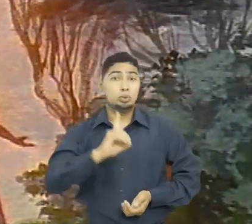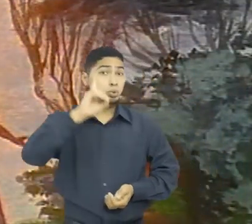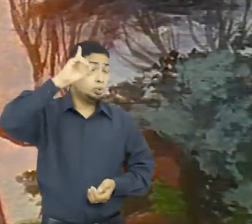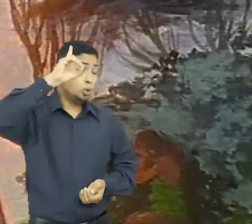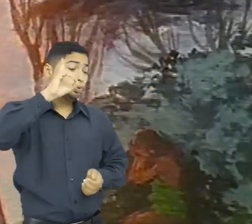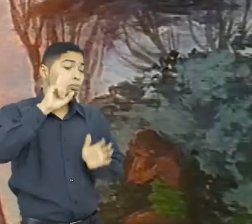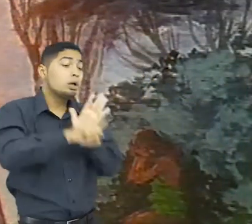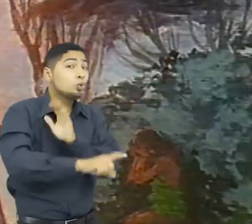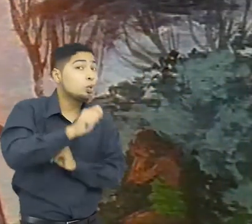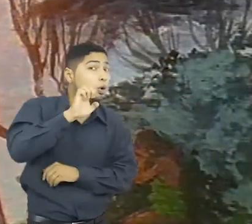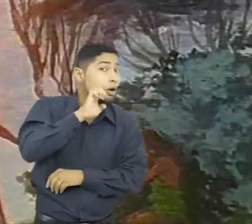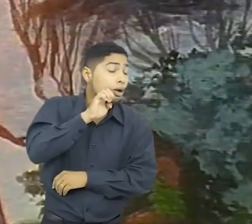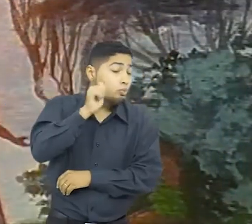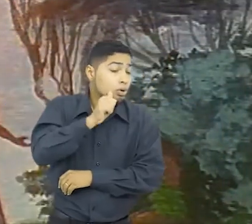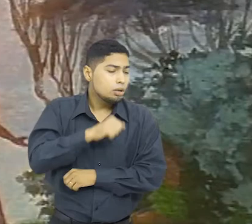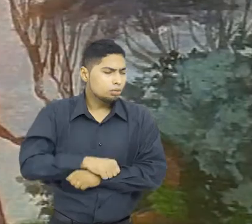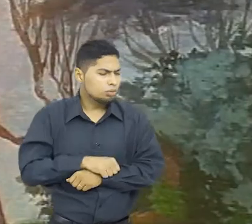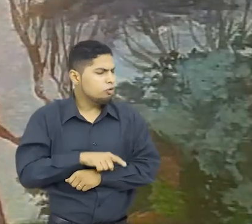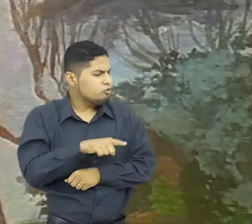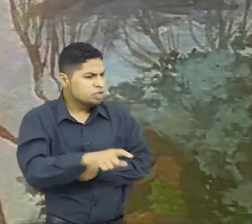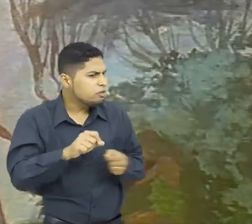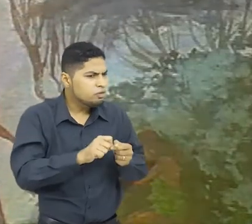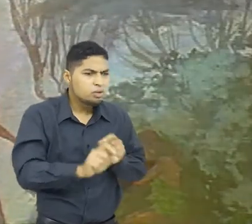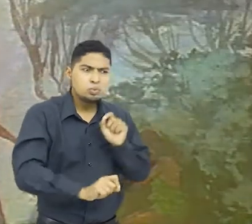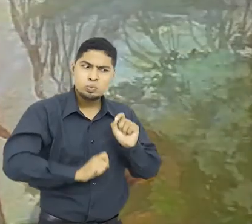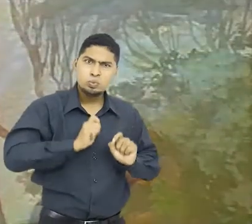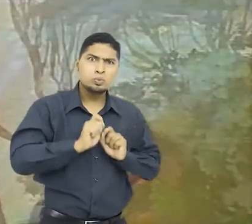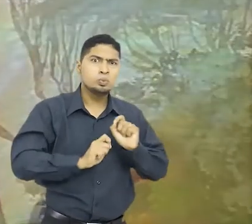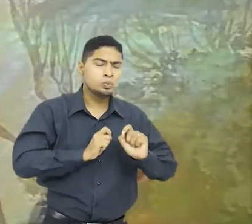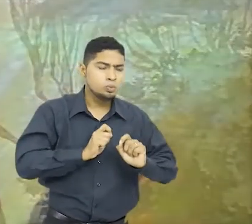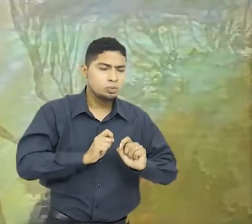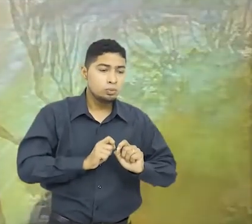O Senhor perguntou a Eva: o que é que você fez?